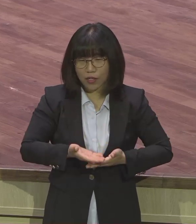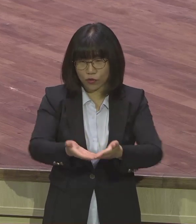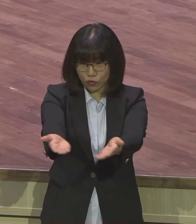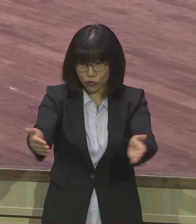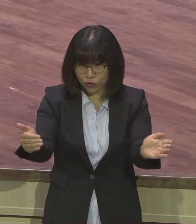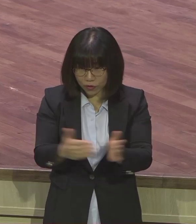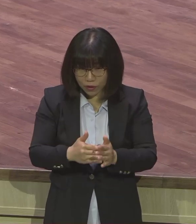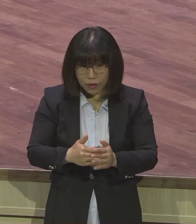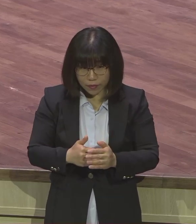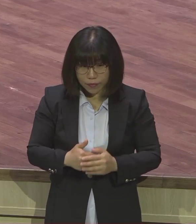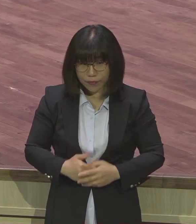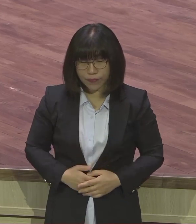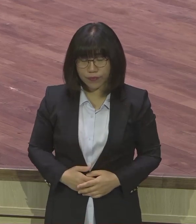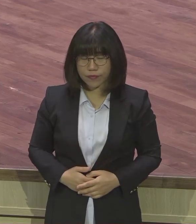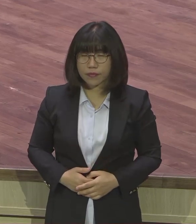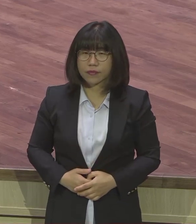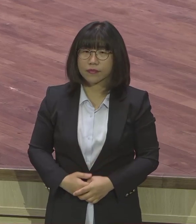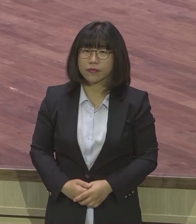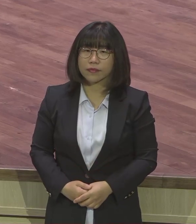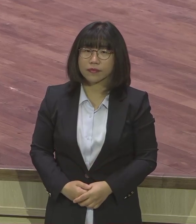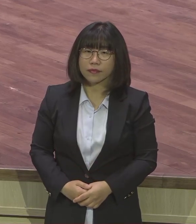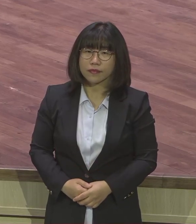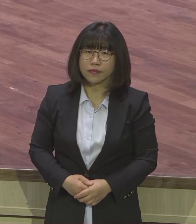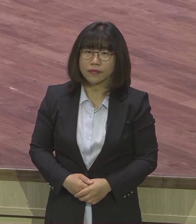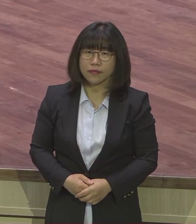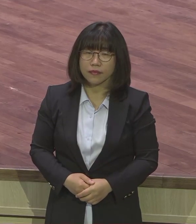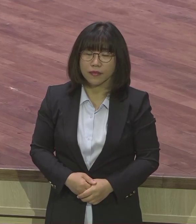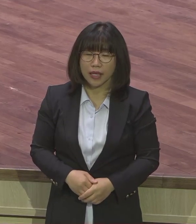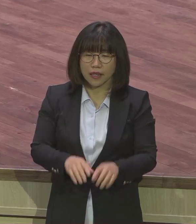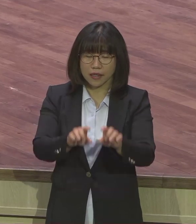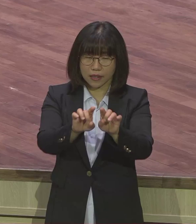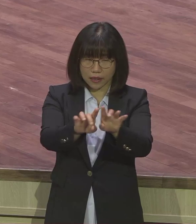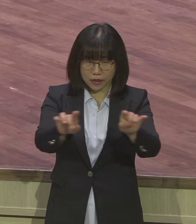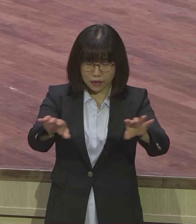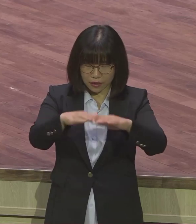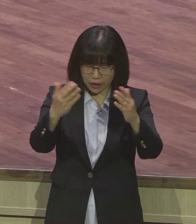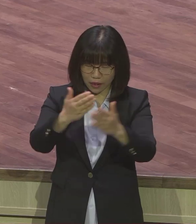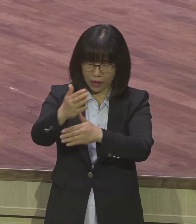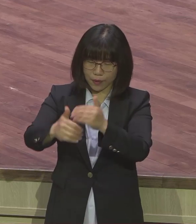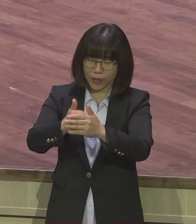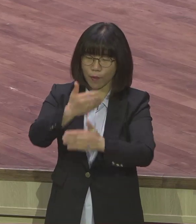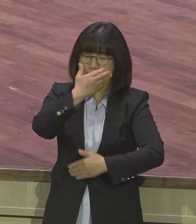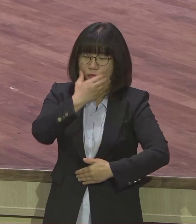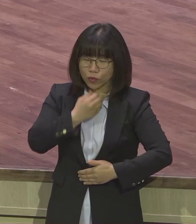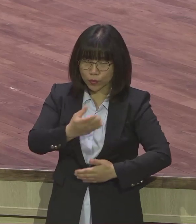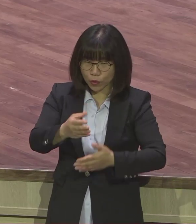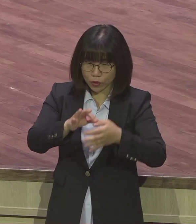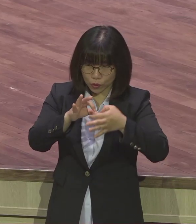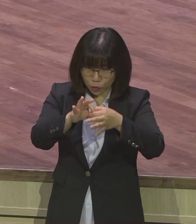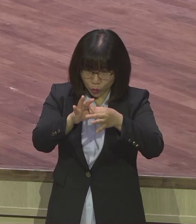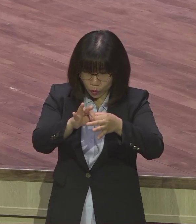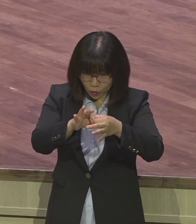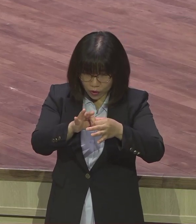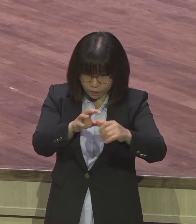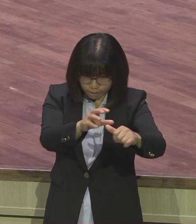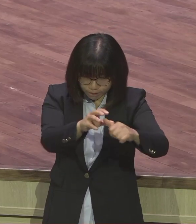믿어서 그렇지 하나님이 다 그렇게 주셔가 여러분 한 사람 한 사람을 지금 축복의 통로로 쓰시려고 그래.